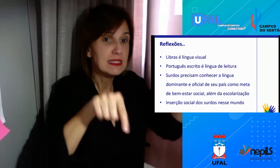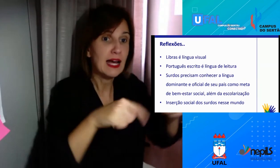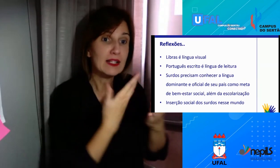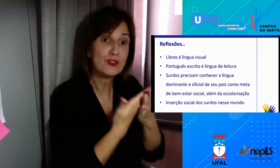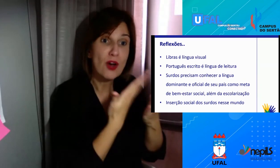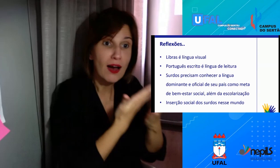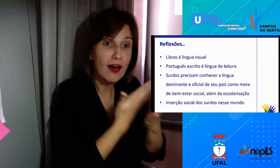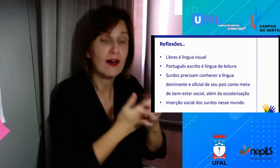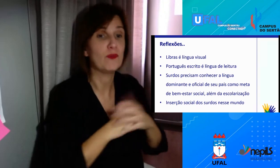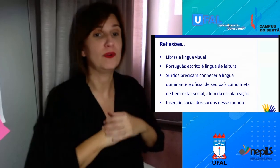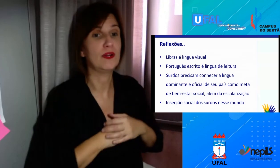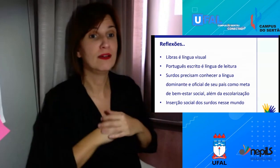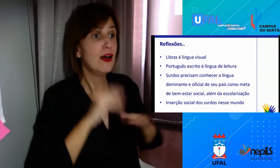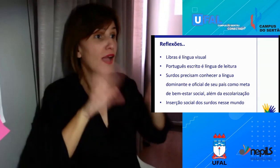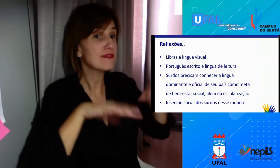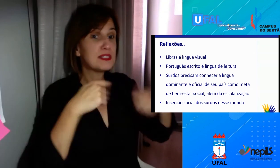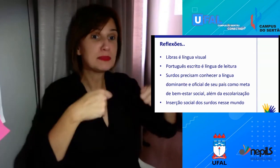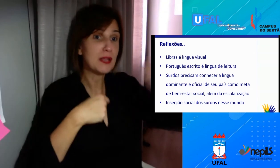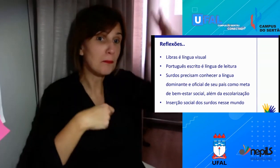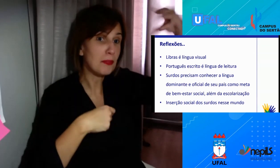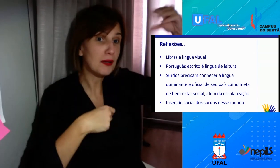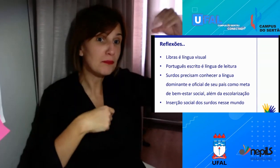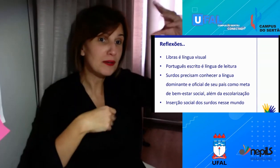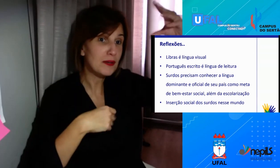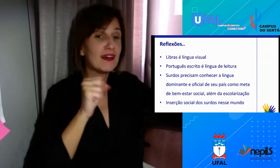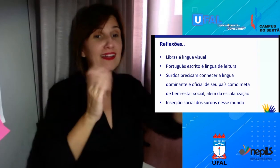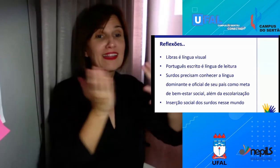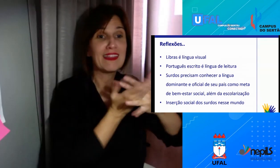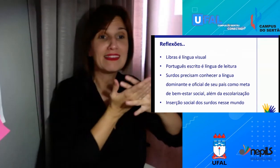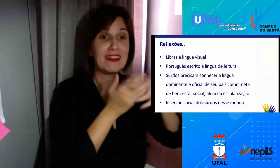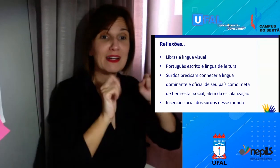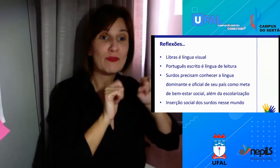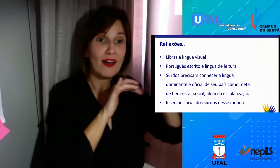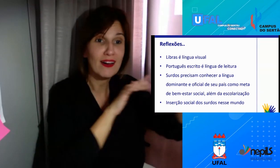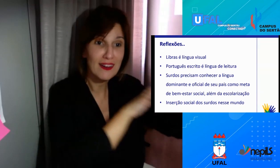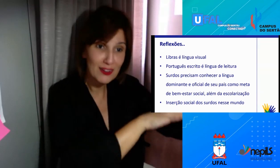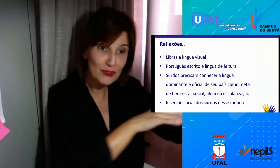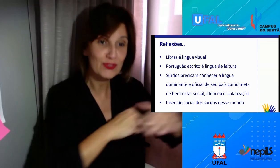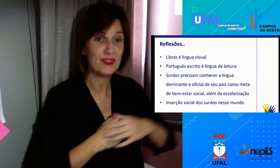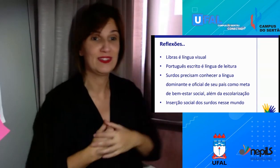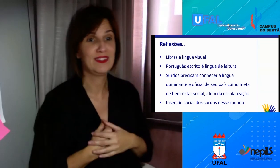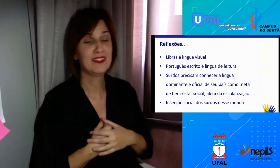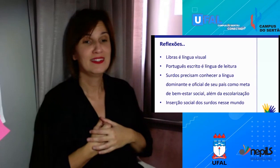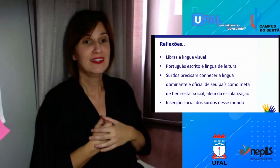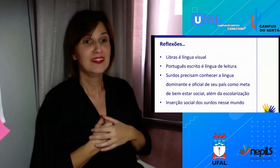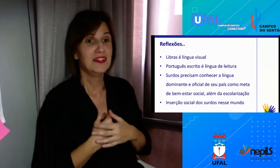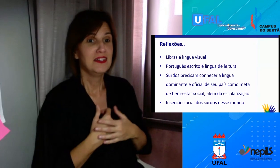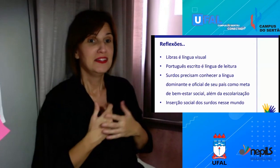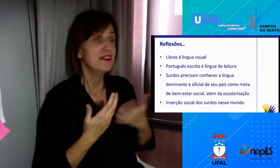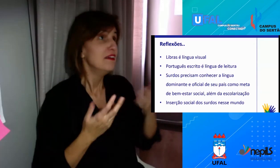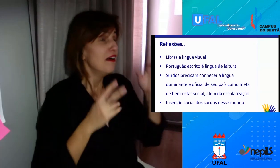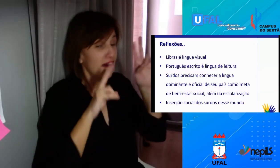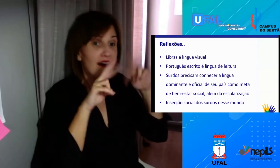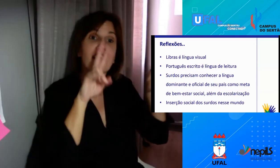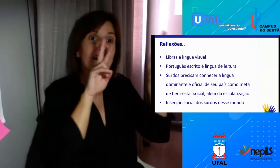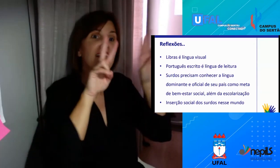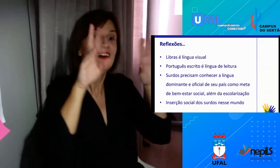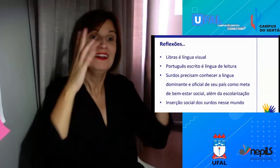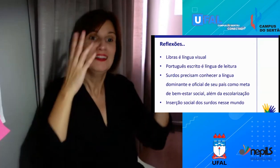conseguindo discernir. E a criança surda, a partir disso, ela pode ir aprendendo